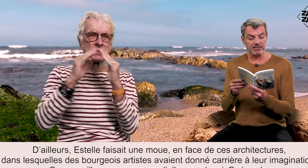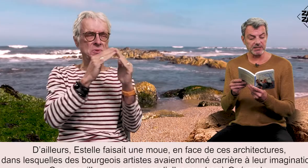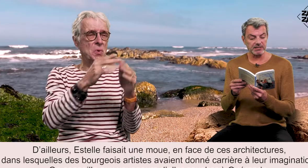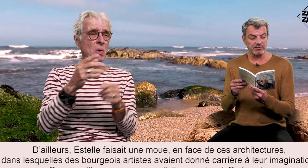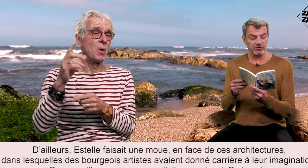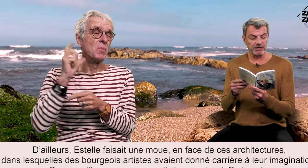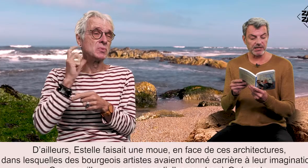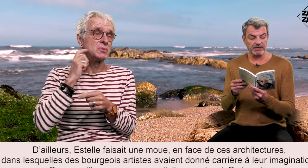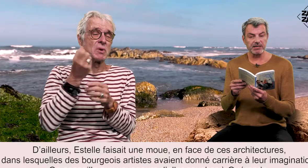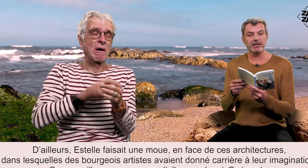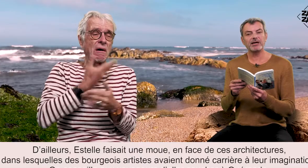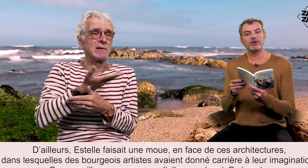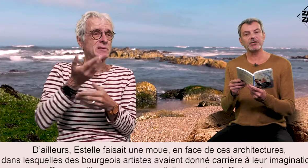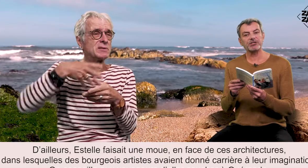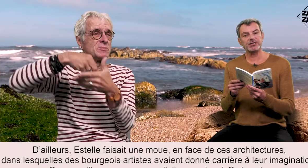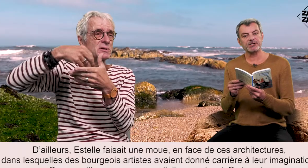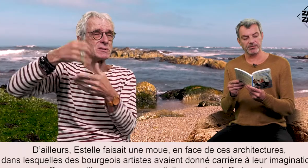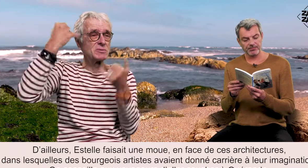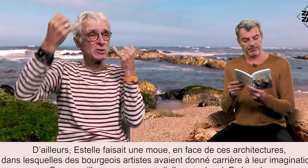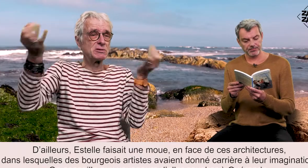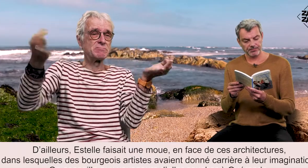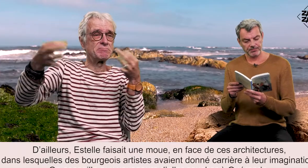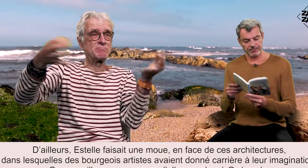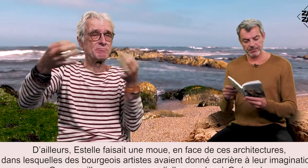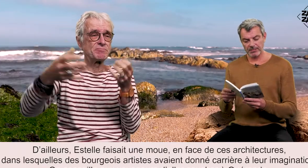bourgeois artistes avaient donné carrière à leur imagination.